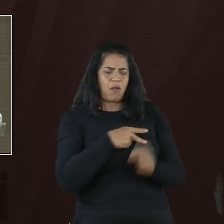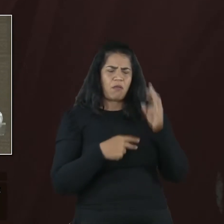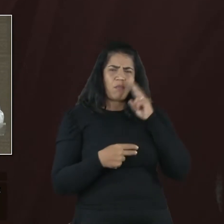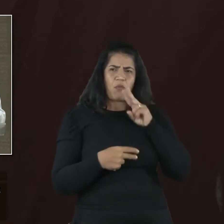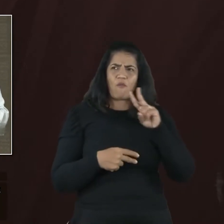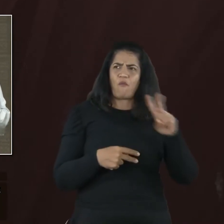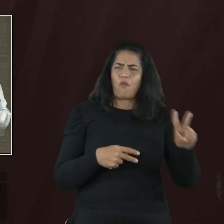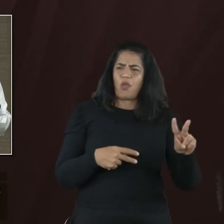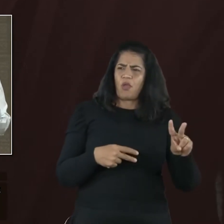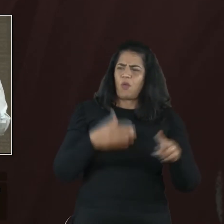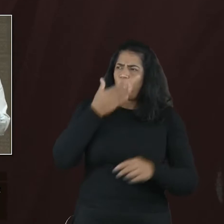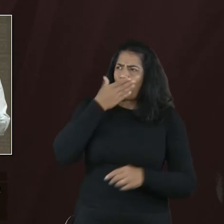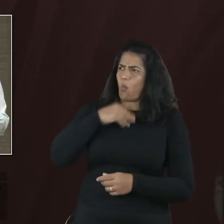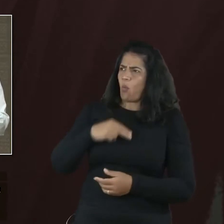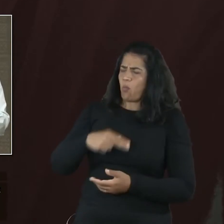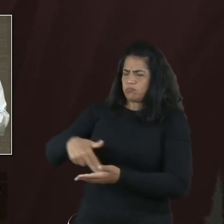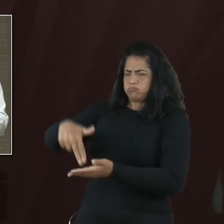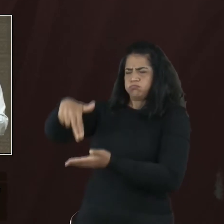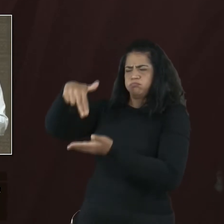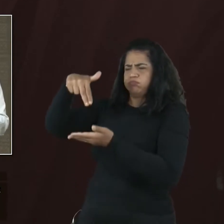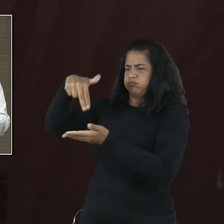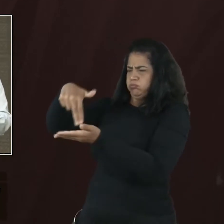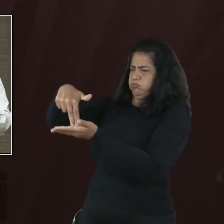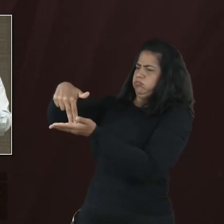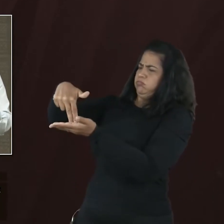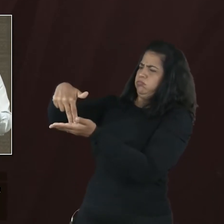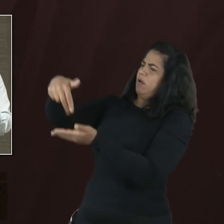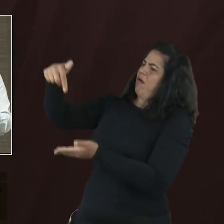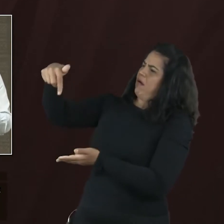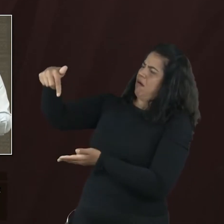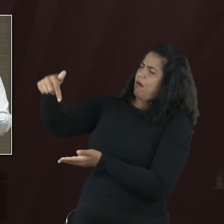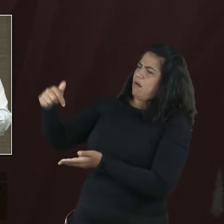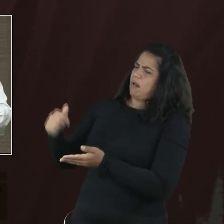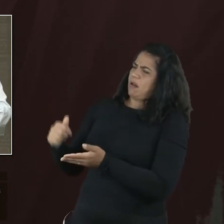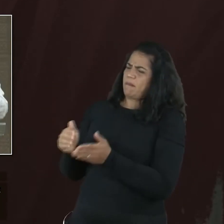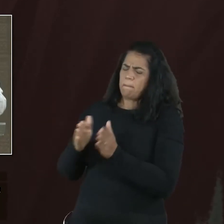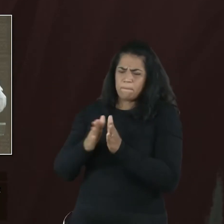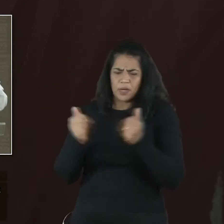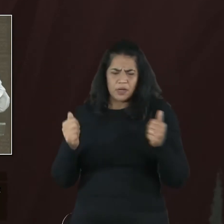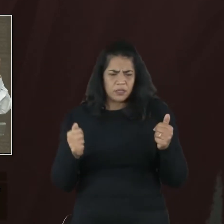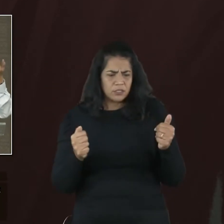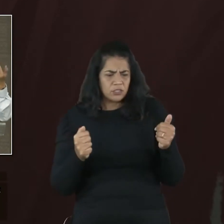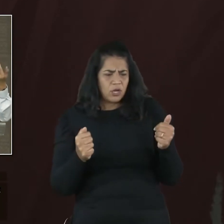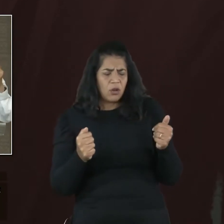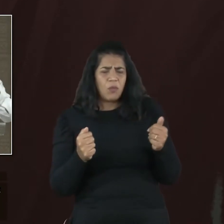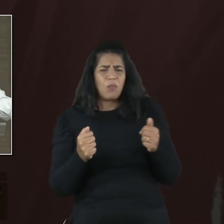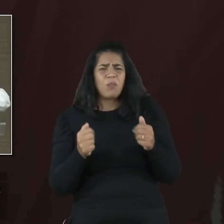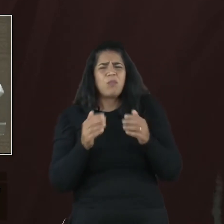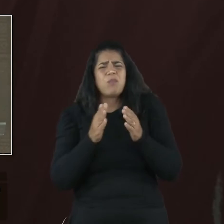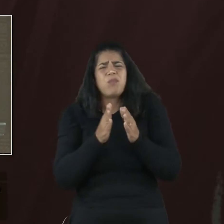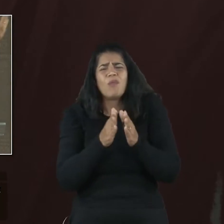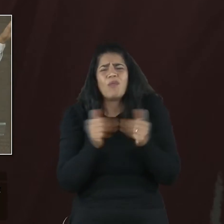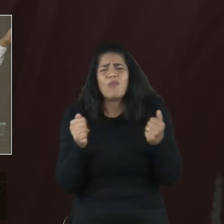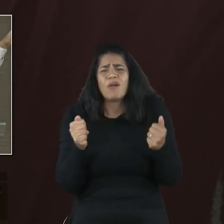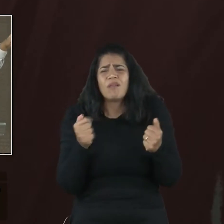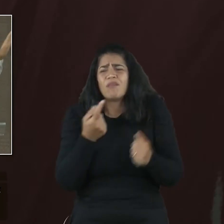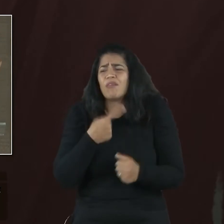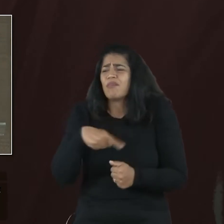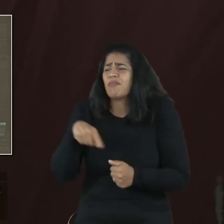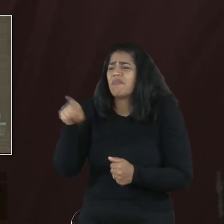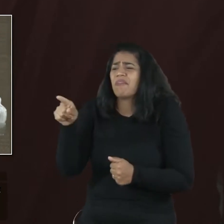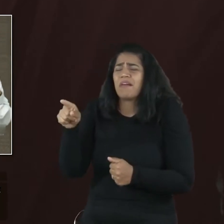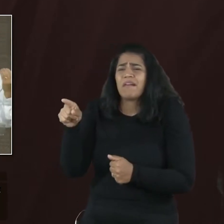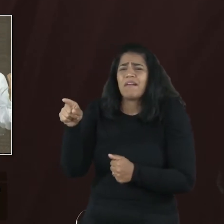macedônio, estava em pé, e lhe rogava, dizendo: passa a Macedônia, que é do outro lado da